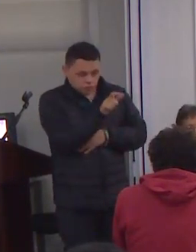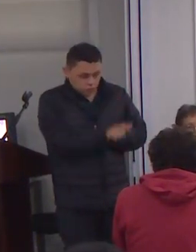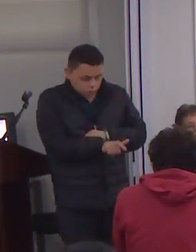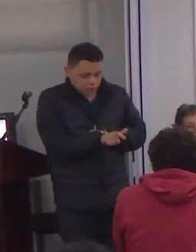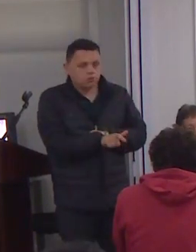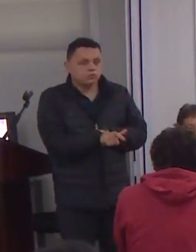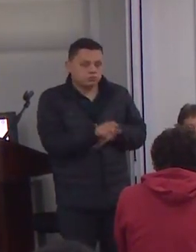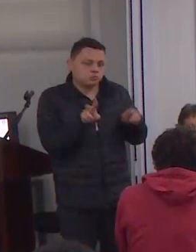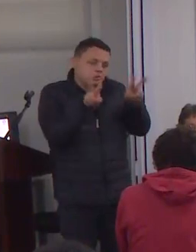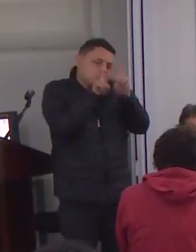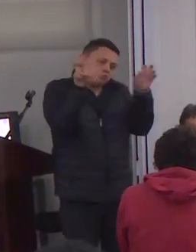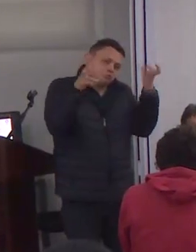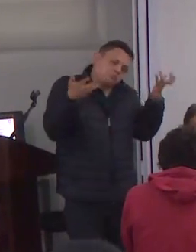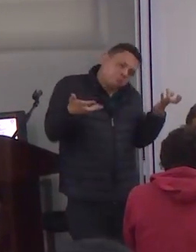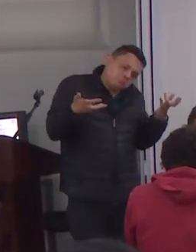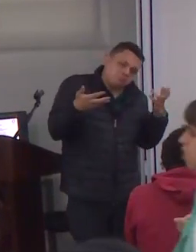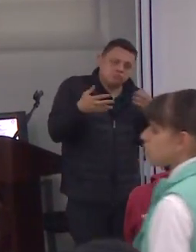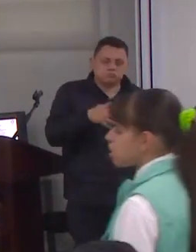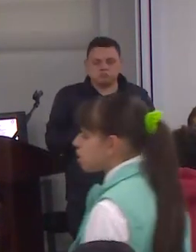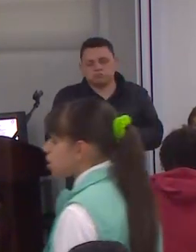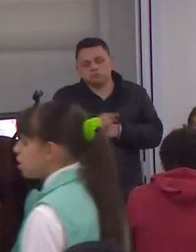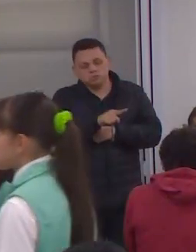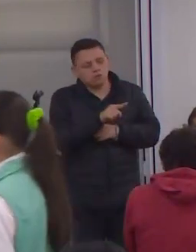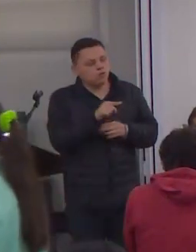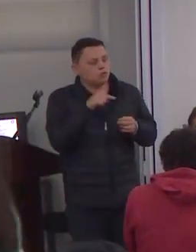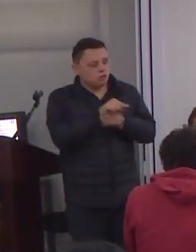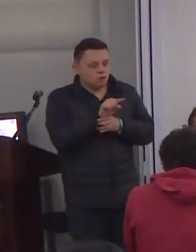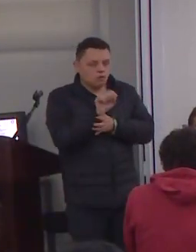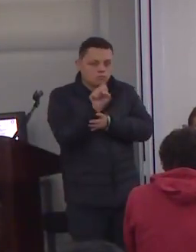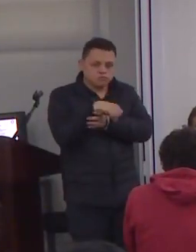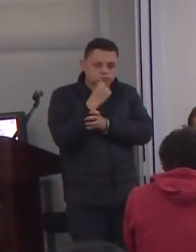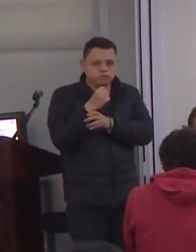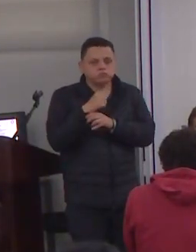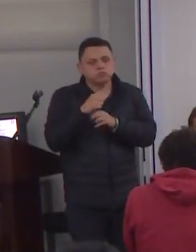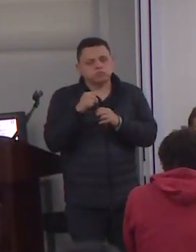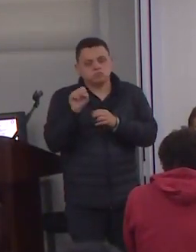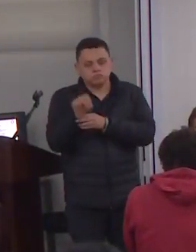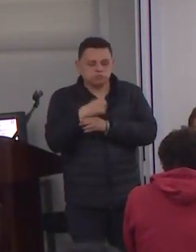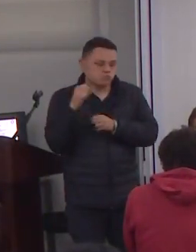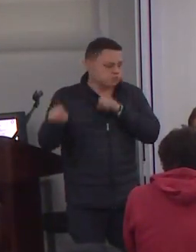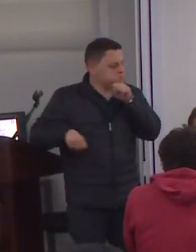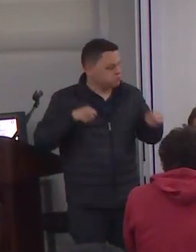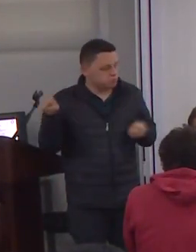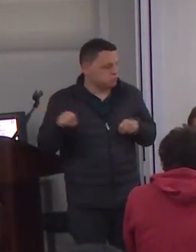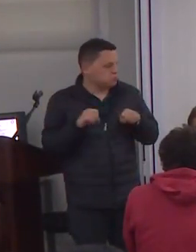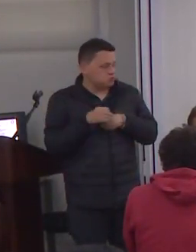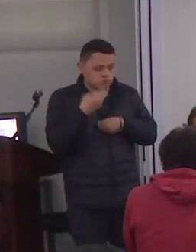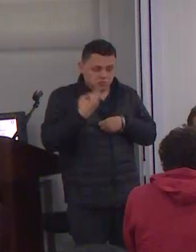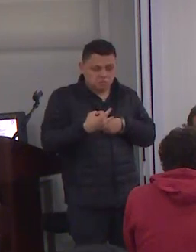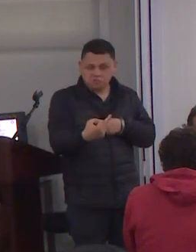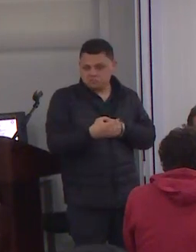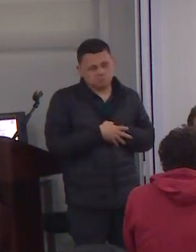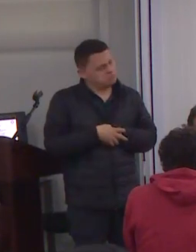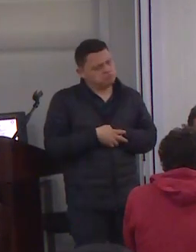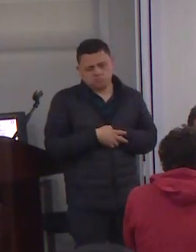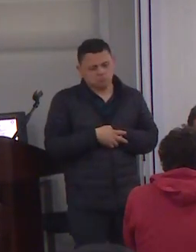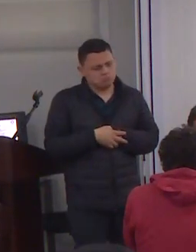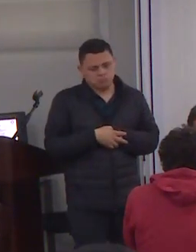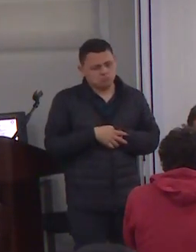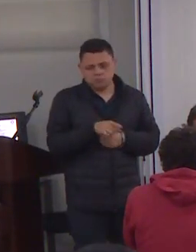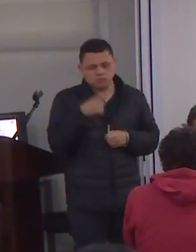ya sea que haya agresividad o no la haya porque no siempre la hay eso hay que